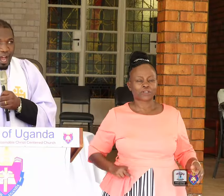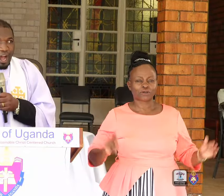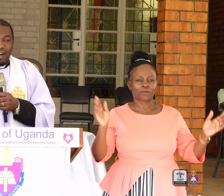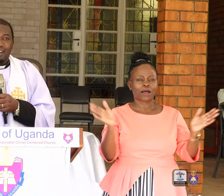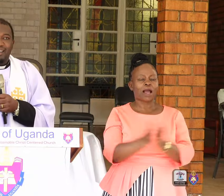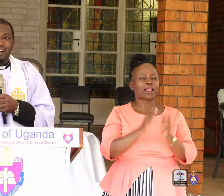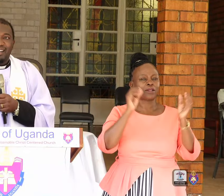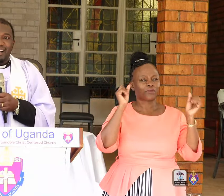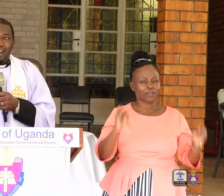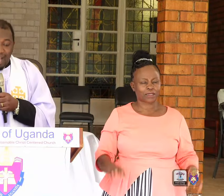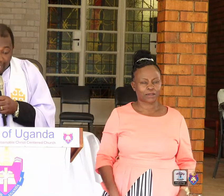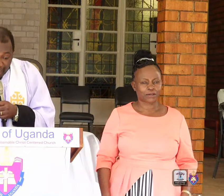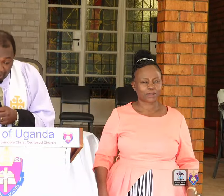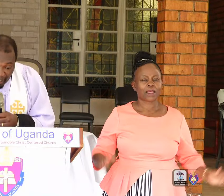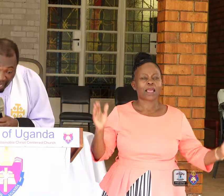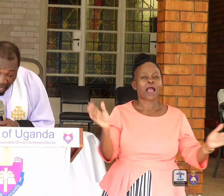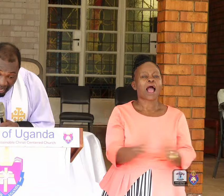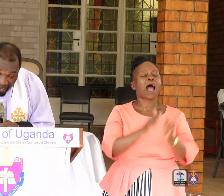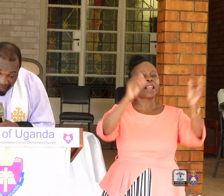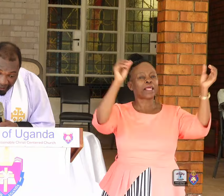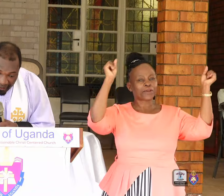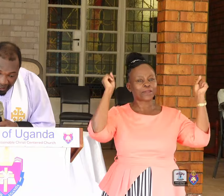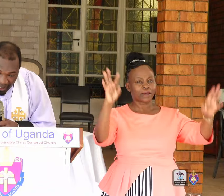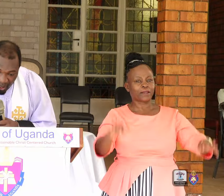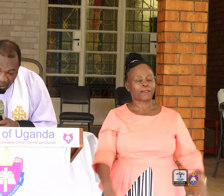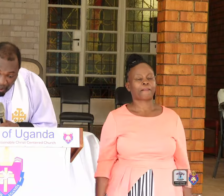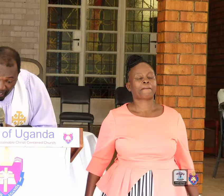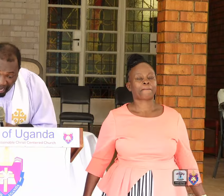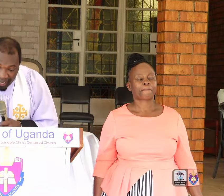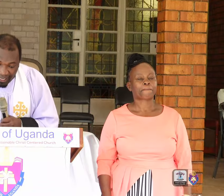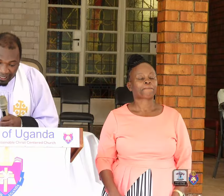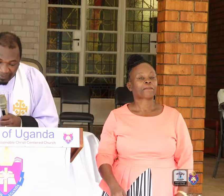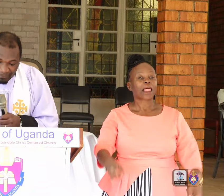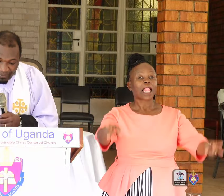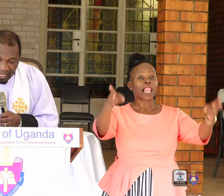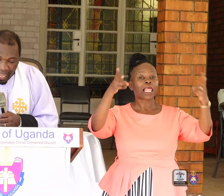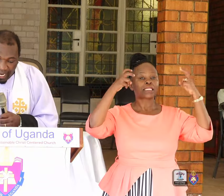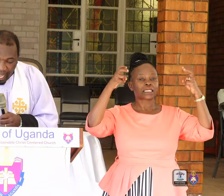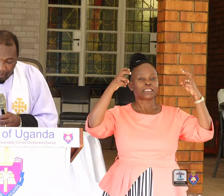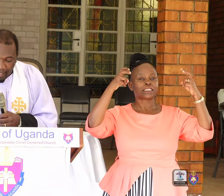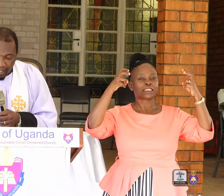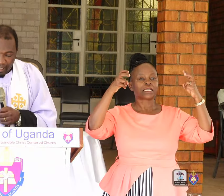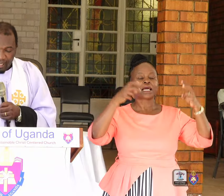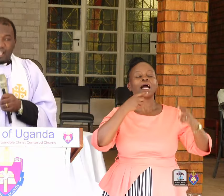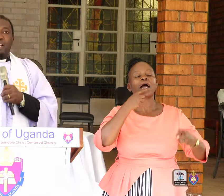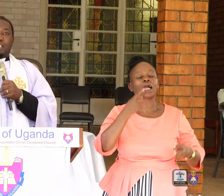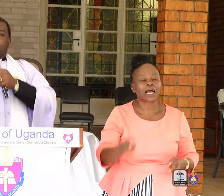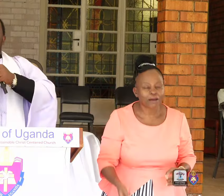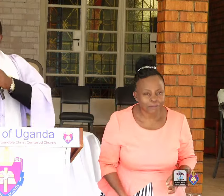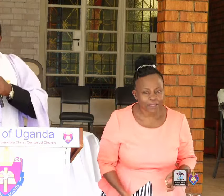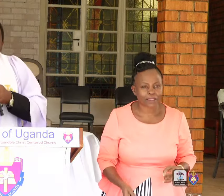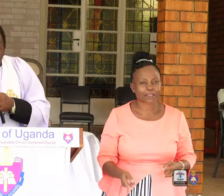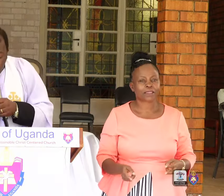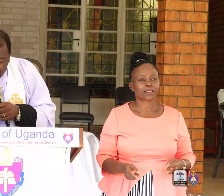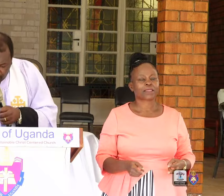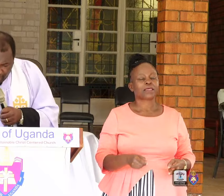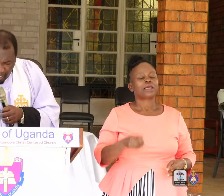Aleluya. Aleluya. Wulira, agambye nti bwe